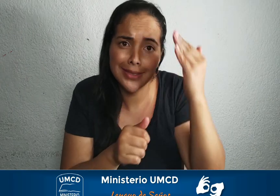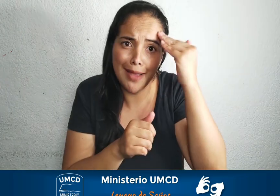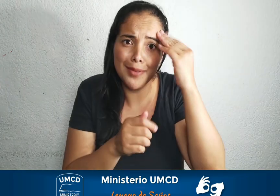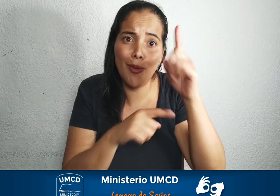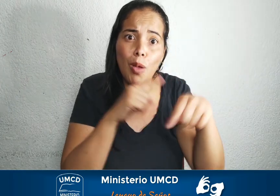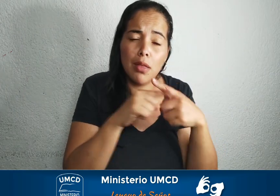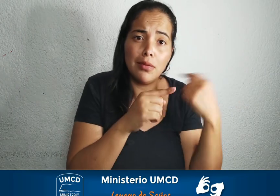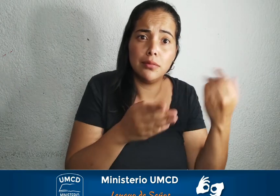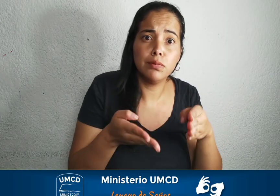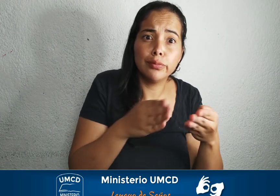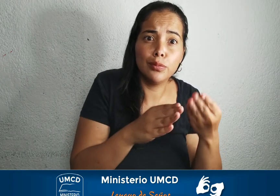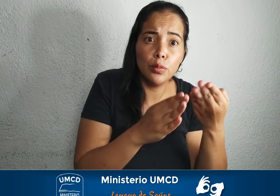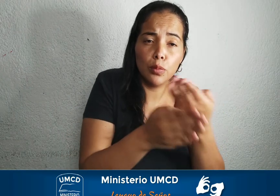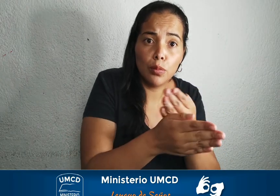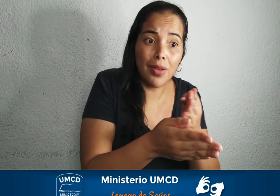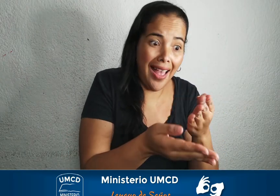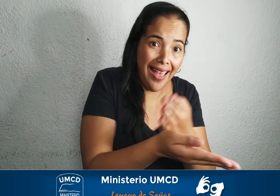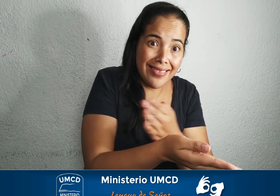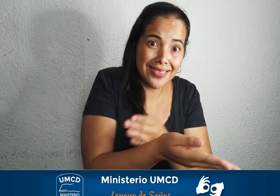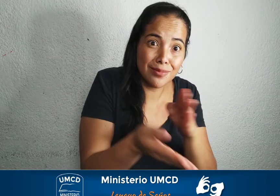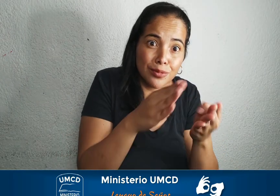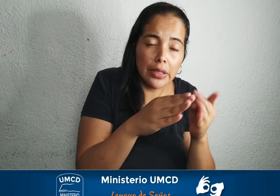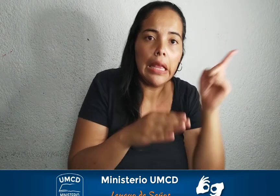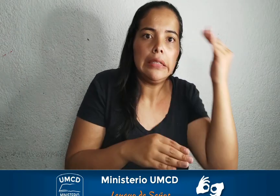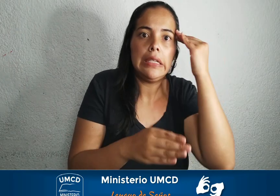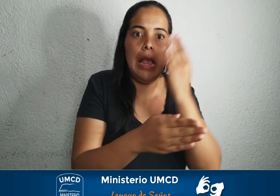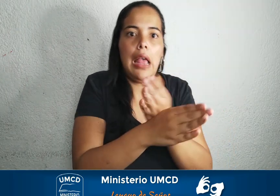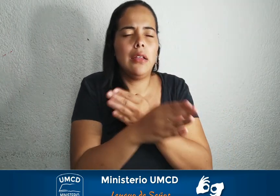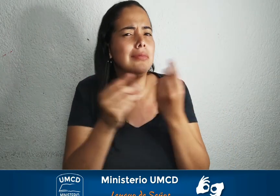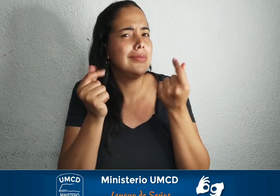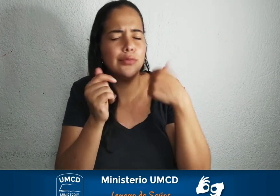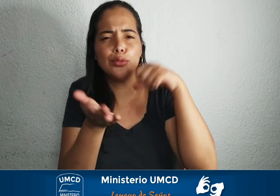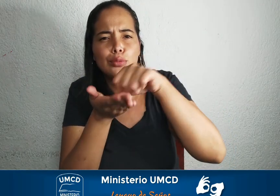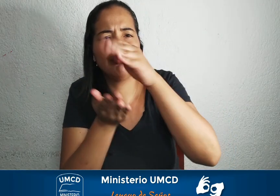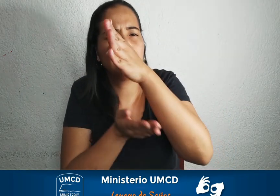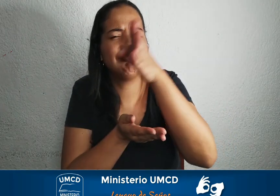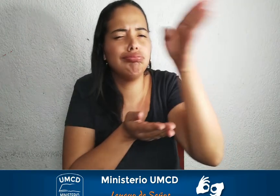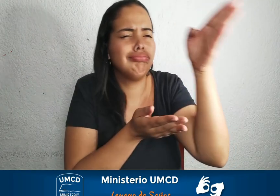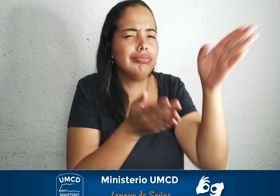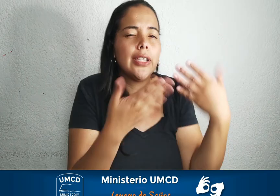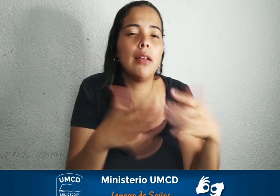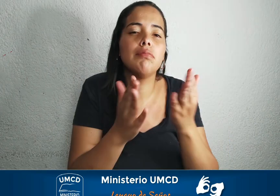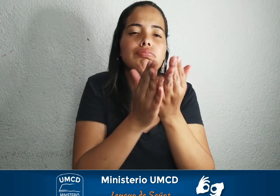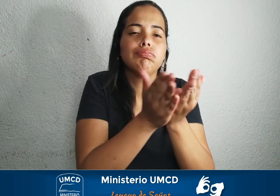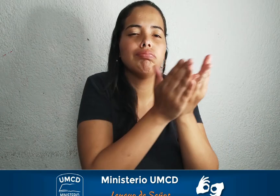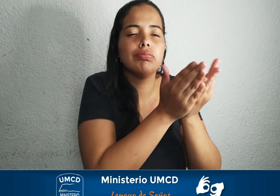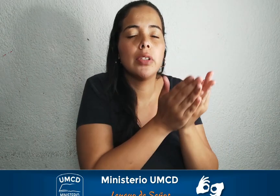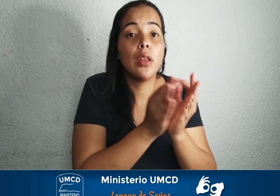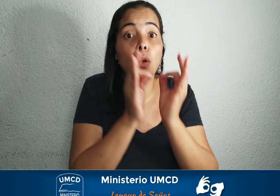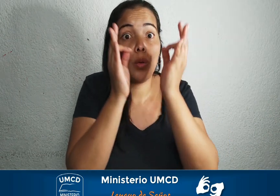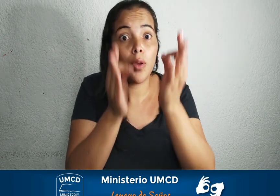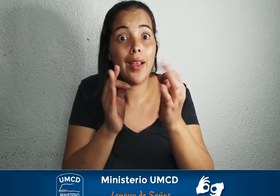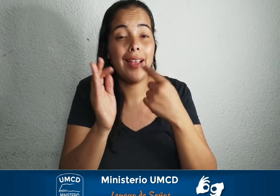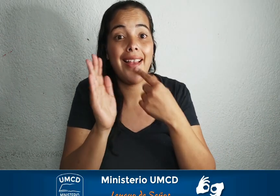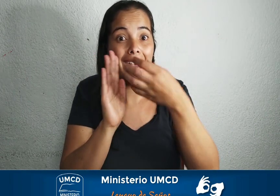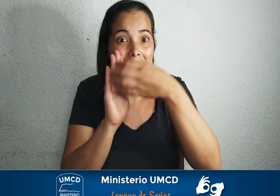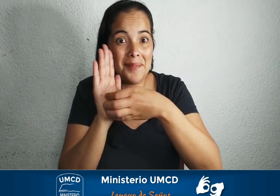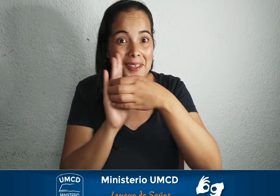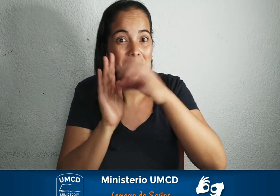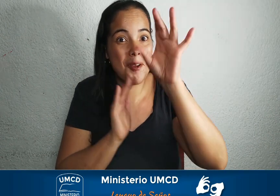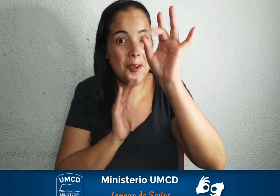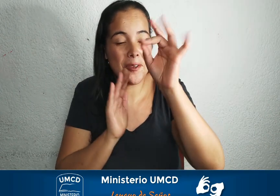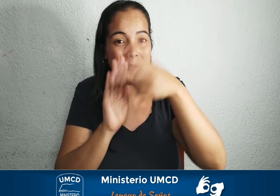iba a ser corto, por eso es que no había tiempo que perder. En eso se suben a la barca y dice en el capítulo 8, en el